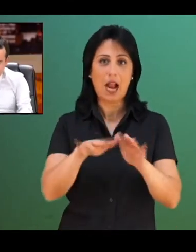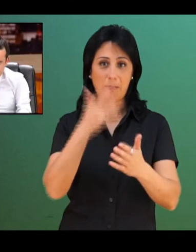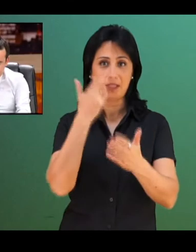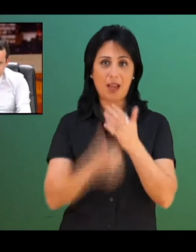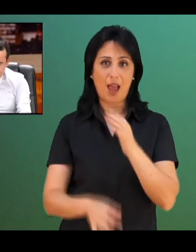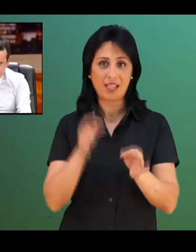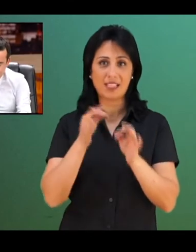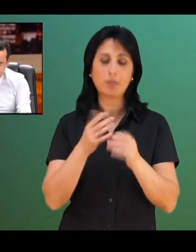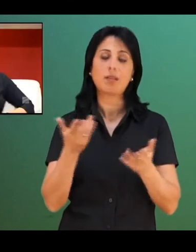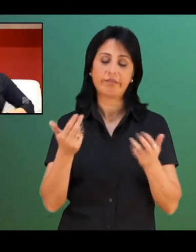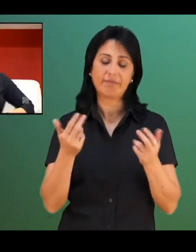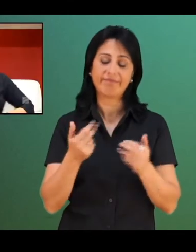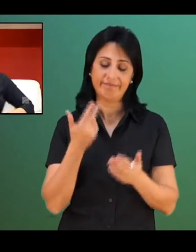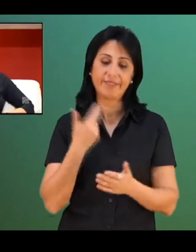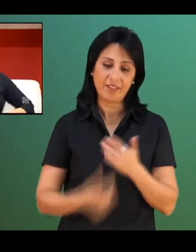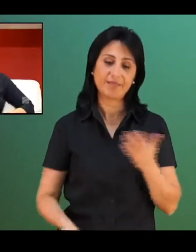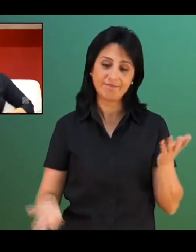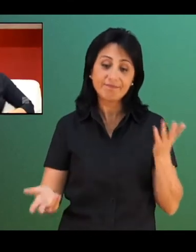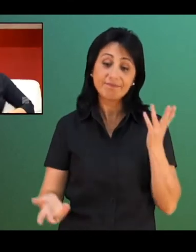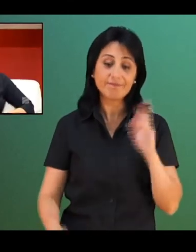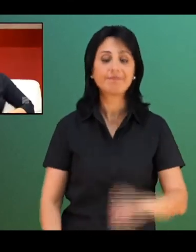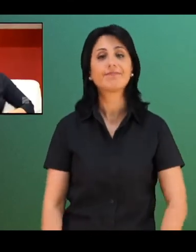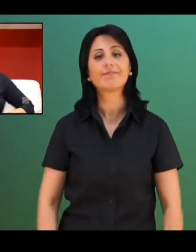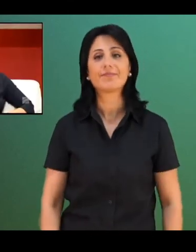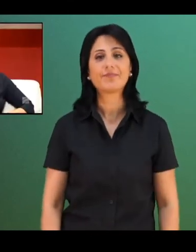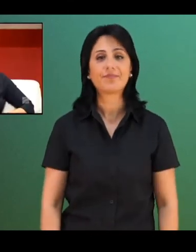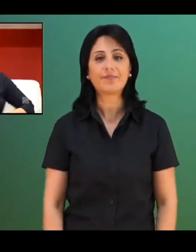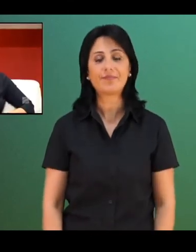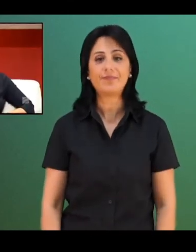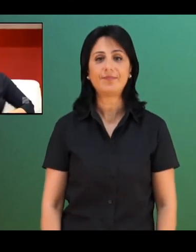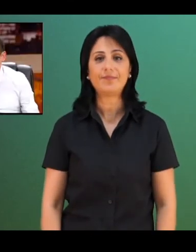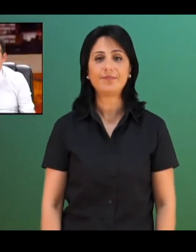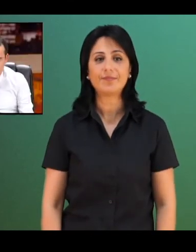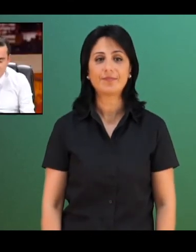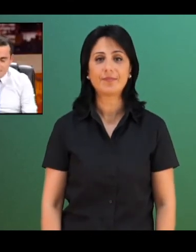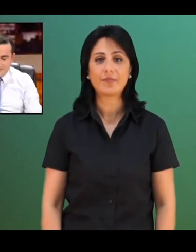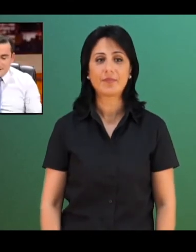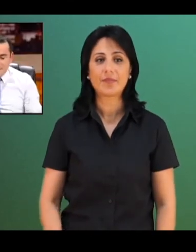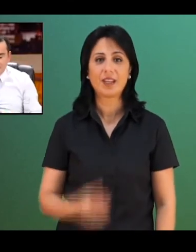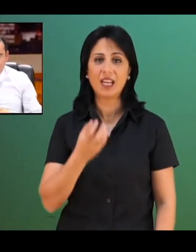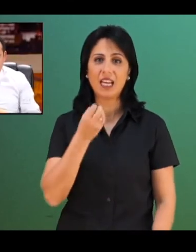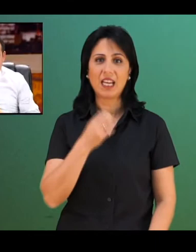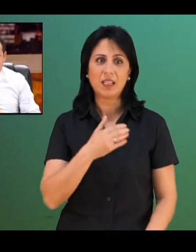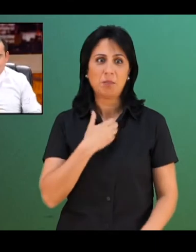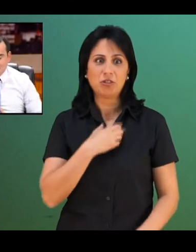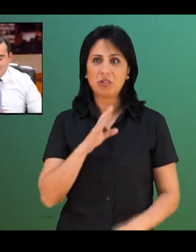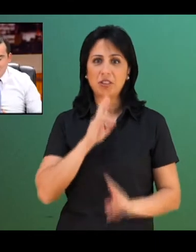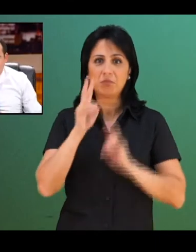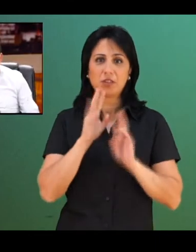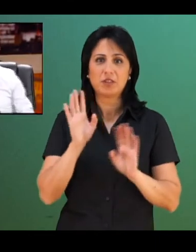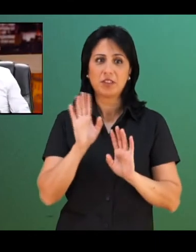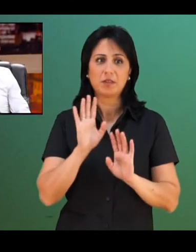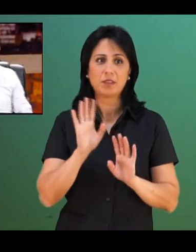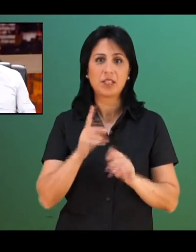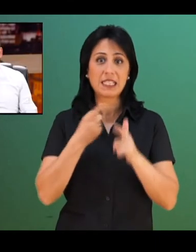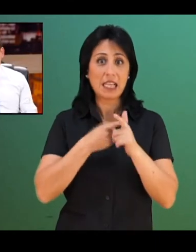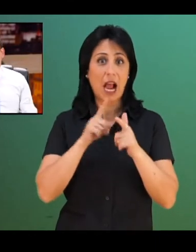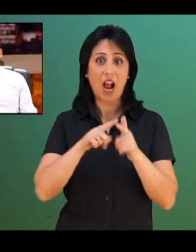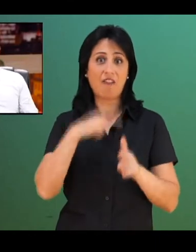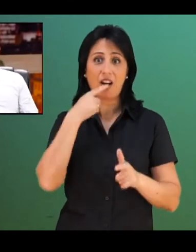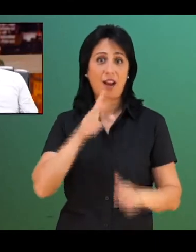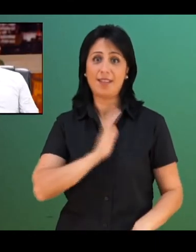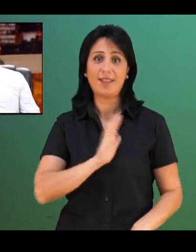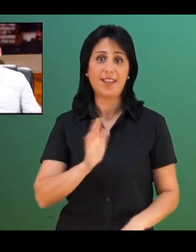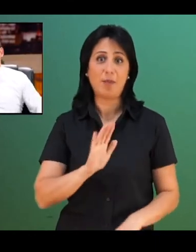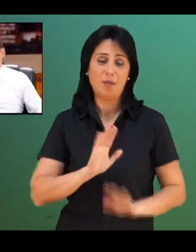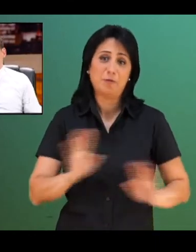ხავ ისე რა ქვია კიდე არ მიჩევლო კაცო არა არა ხო არ მიჩევს სახელი დაგვარი ხო არ გითხობს არა ვანო არა ერთი